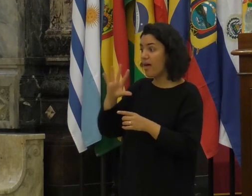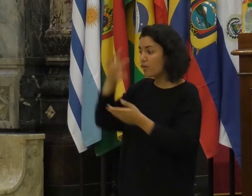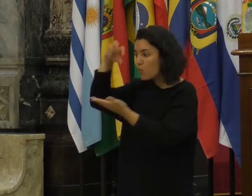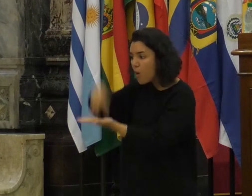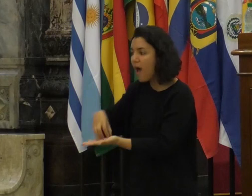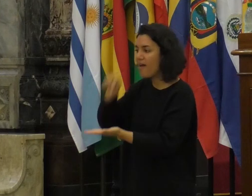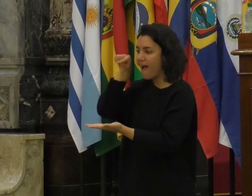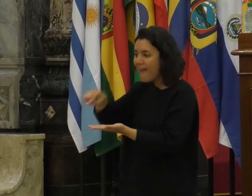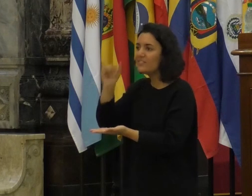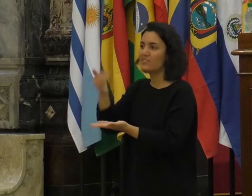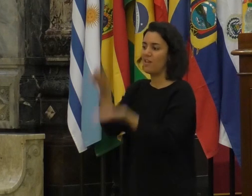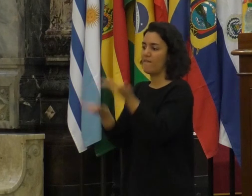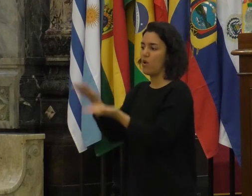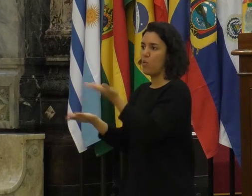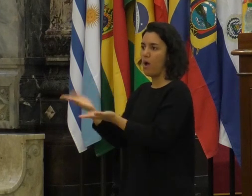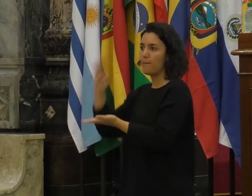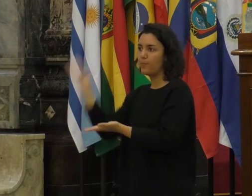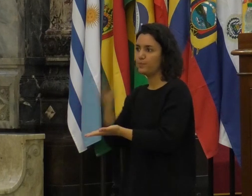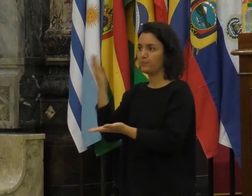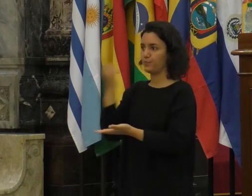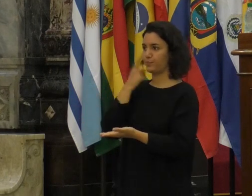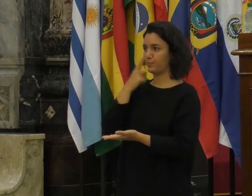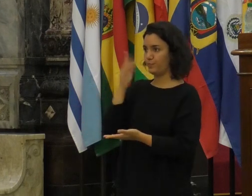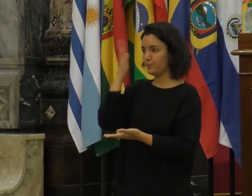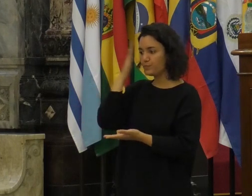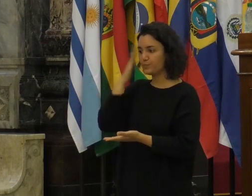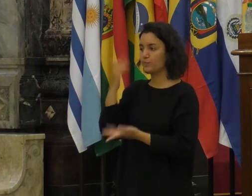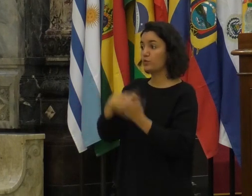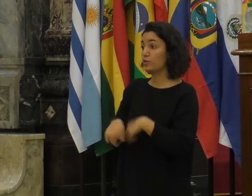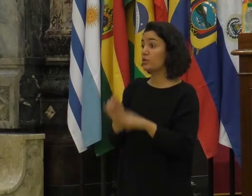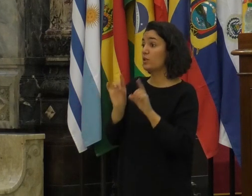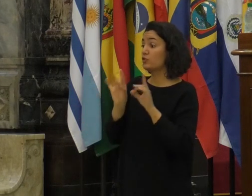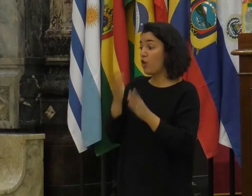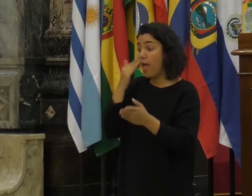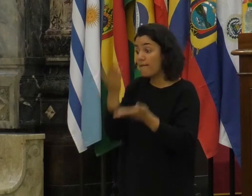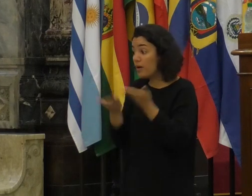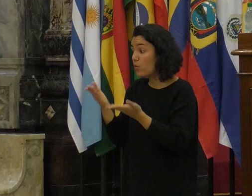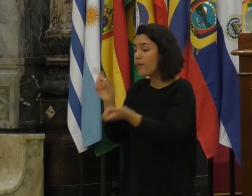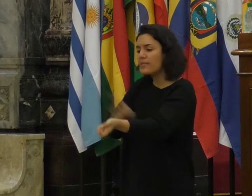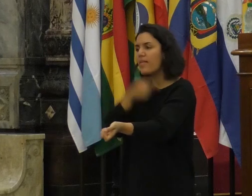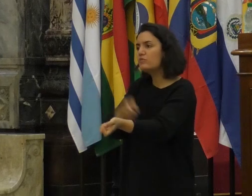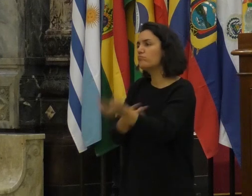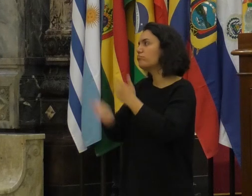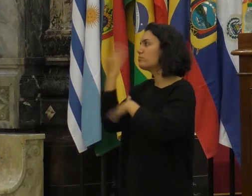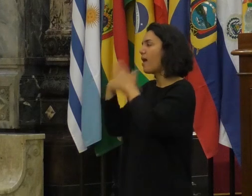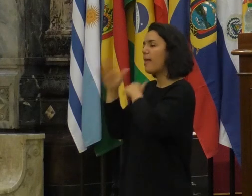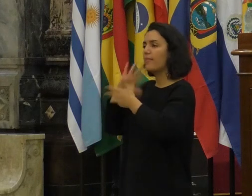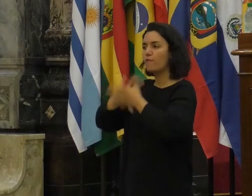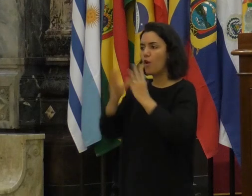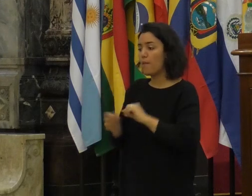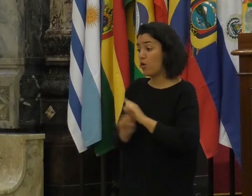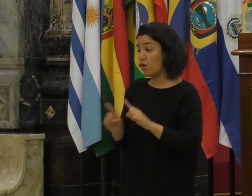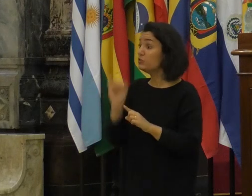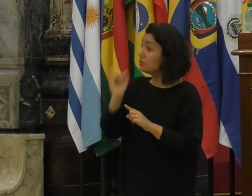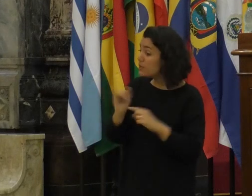producido. La difusión del conocimiento ya no se hace solo a través de las vías tradicionales, aunque no se